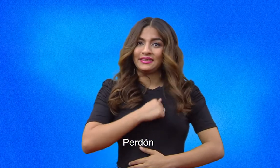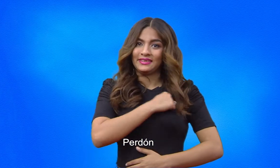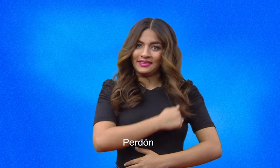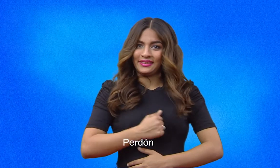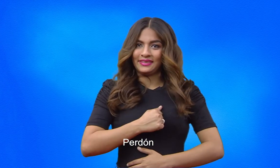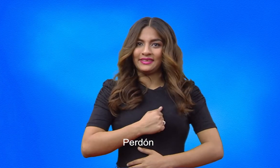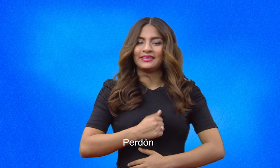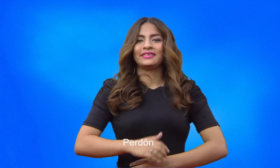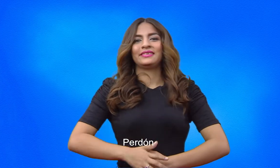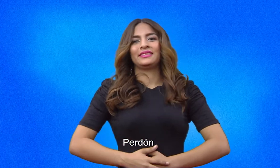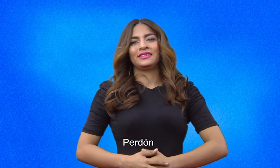Perdón.